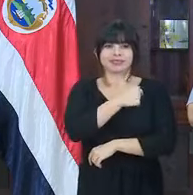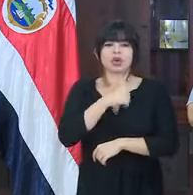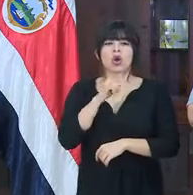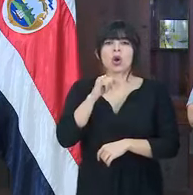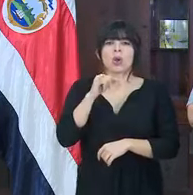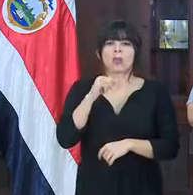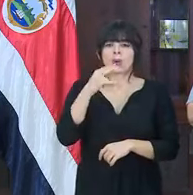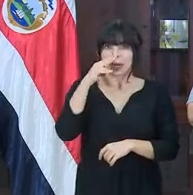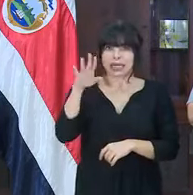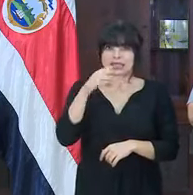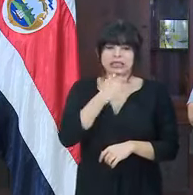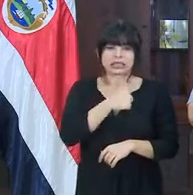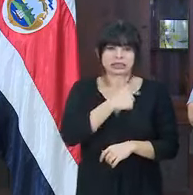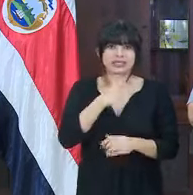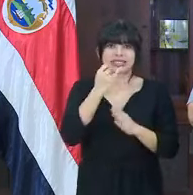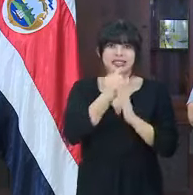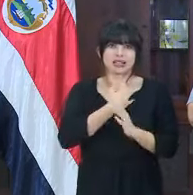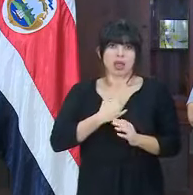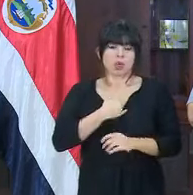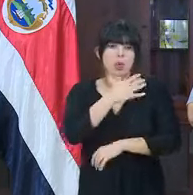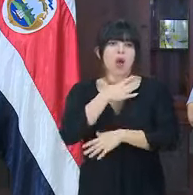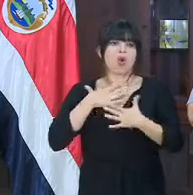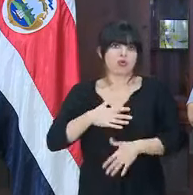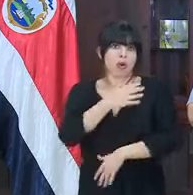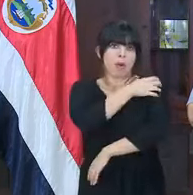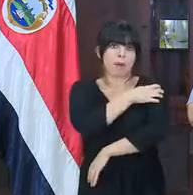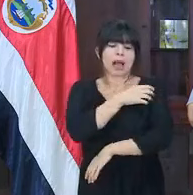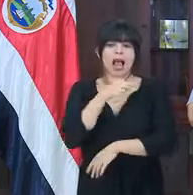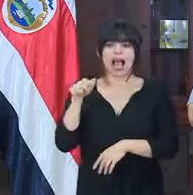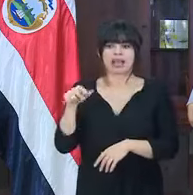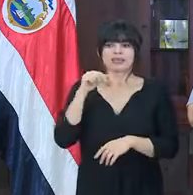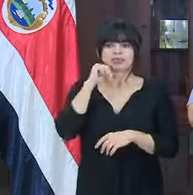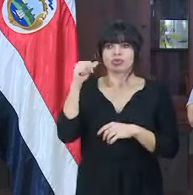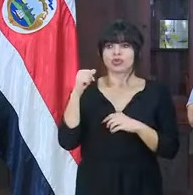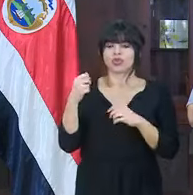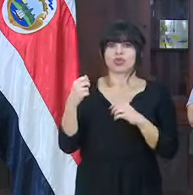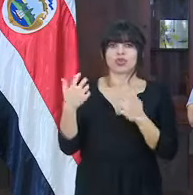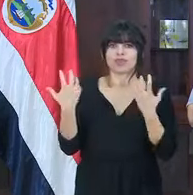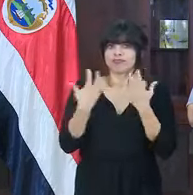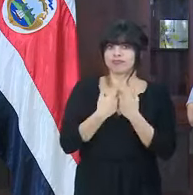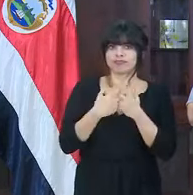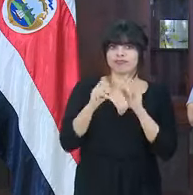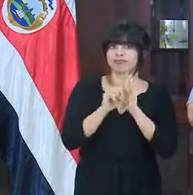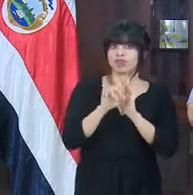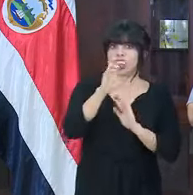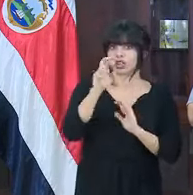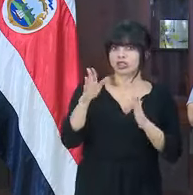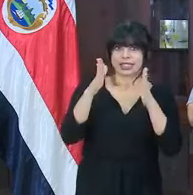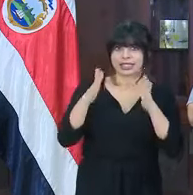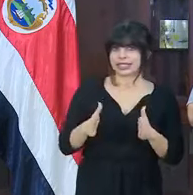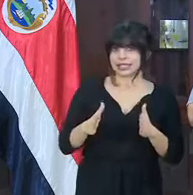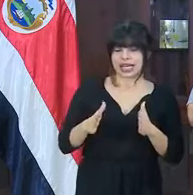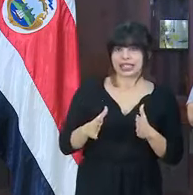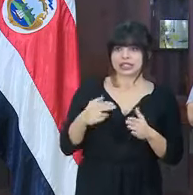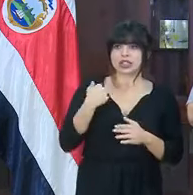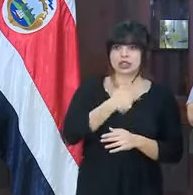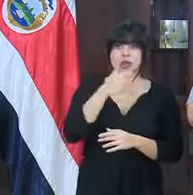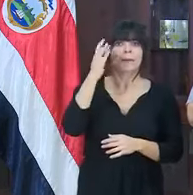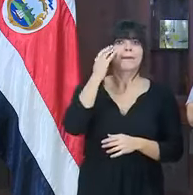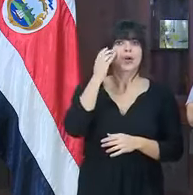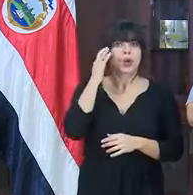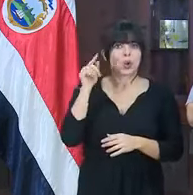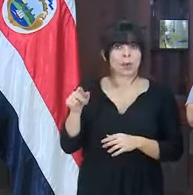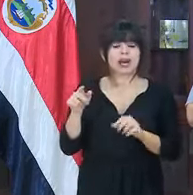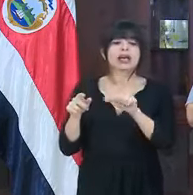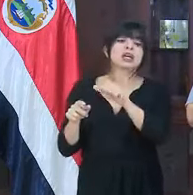sus cuerpos, situación que no pertenece a la idiosincrasia costarricense y que nos preocupa. Y